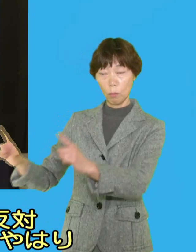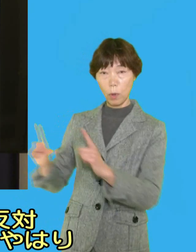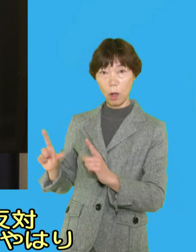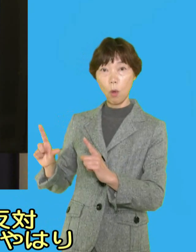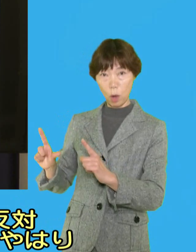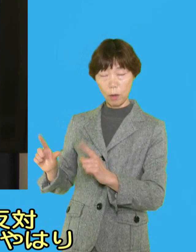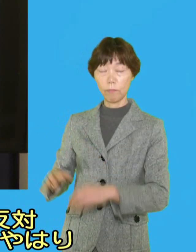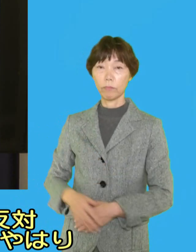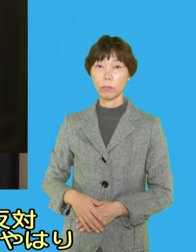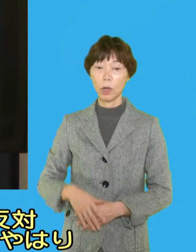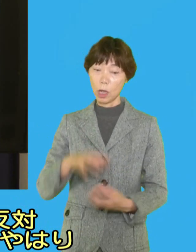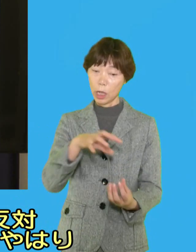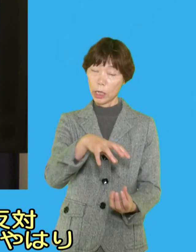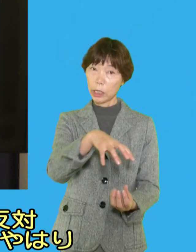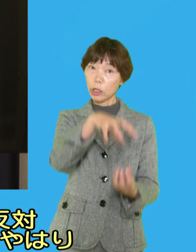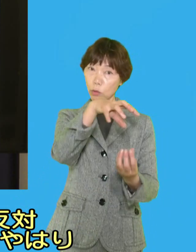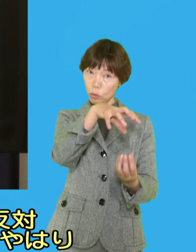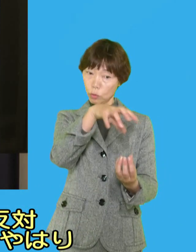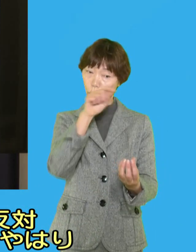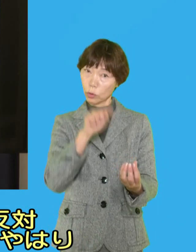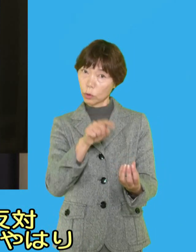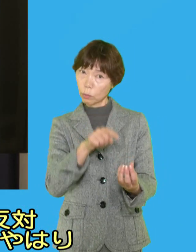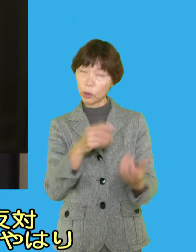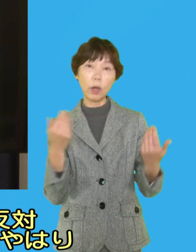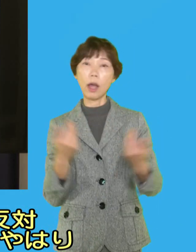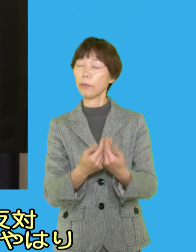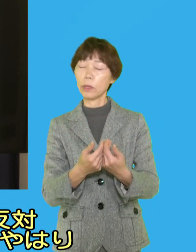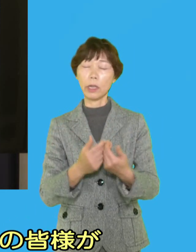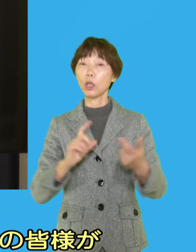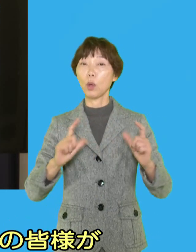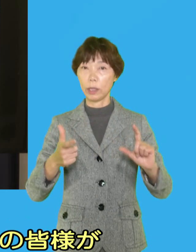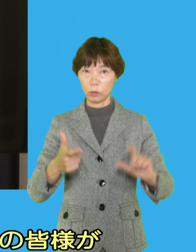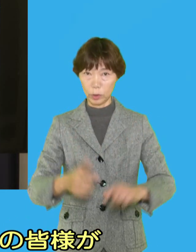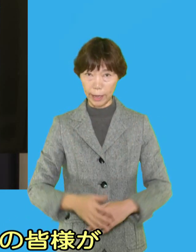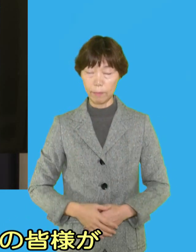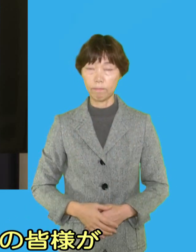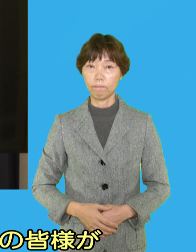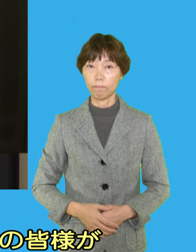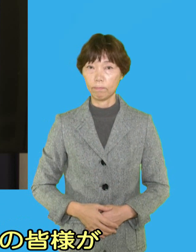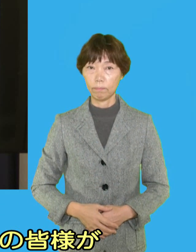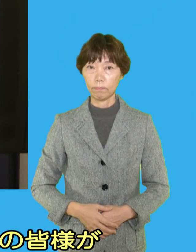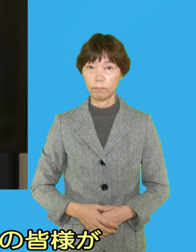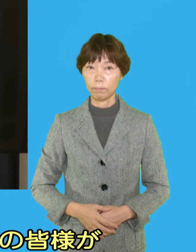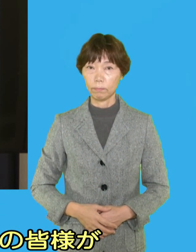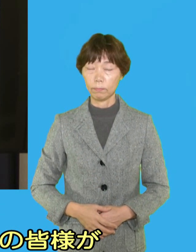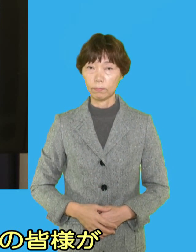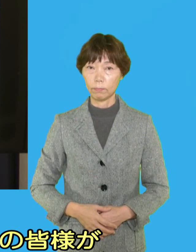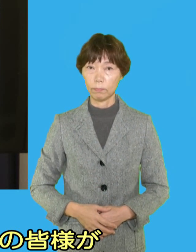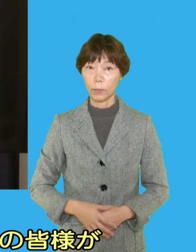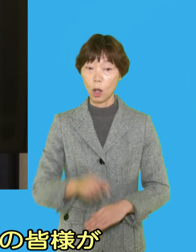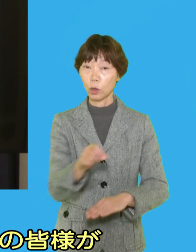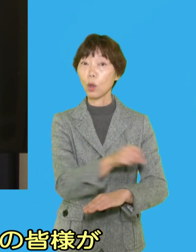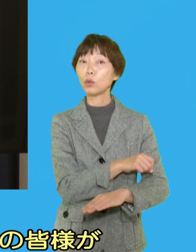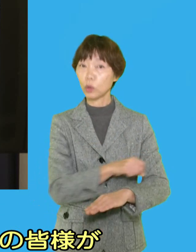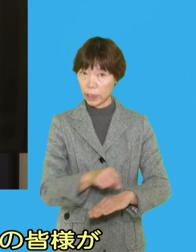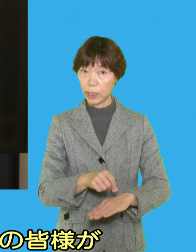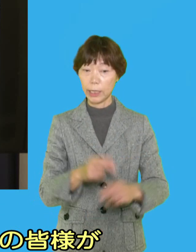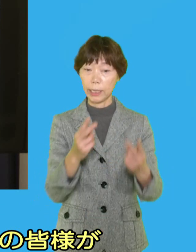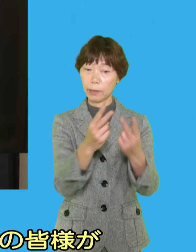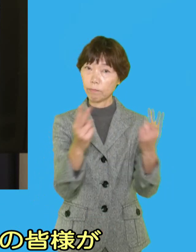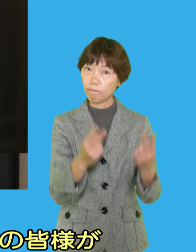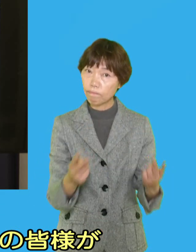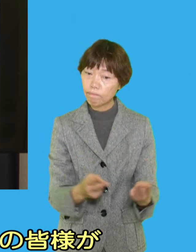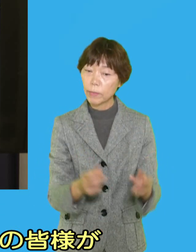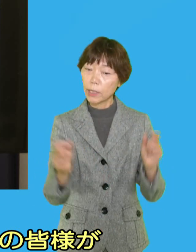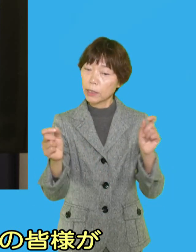のものに対する反対ということではなくて、やはり、まあ、特に近い場所に